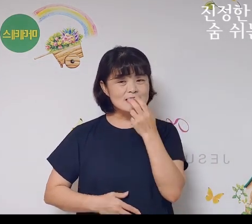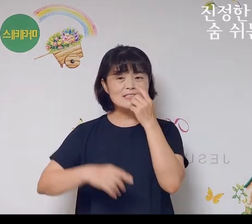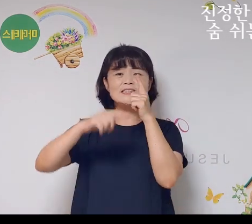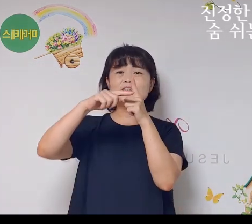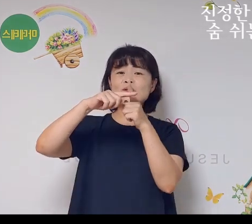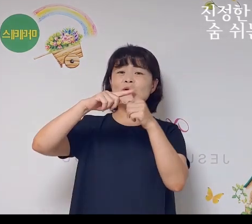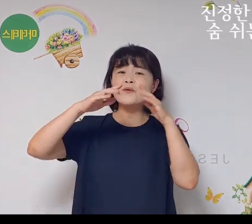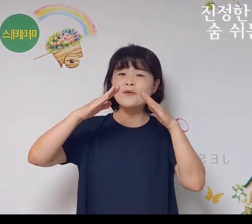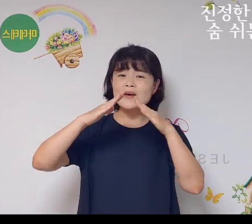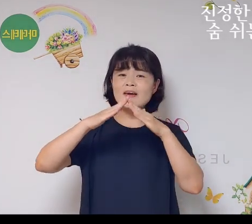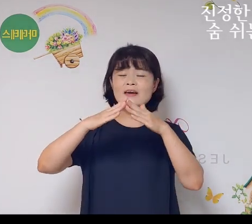숨쉬는 교회,